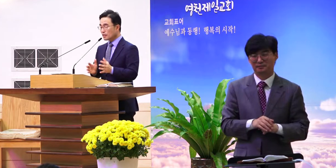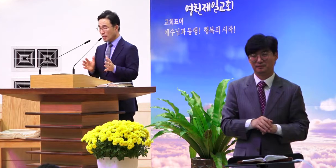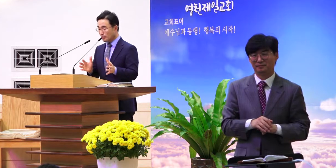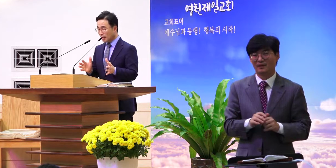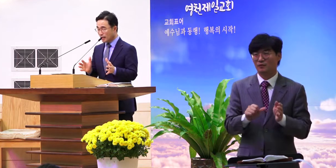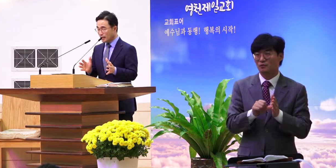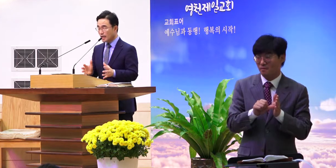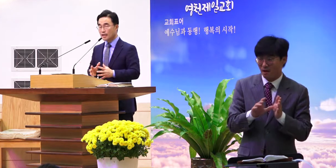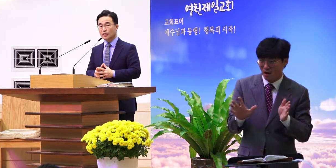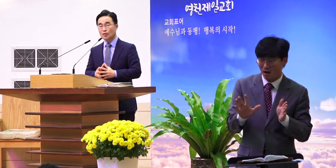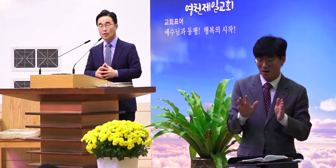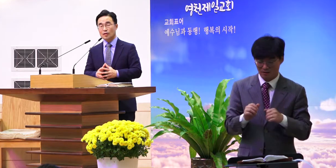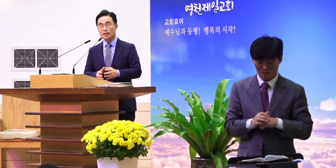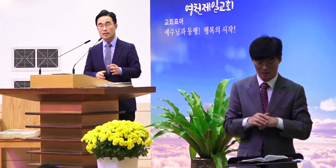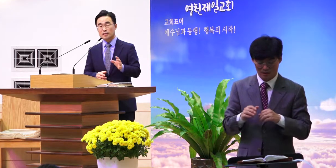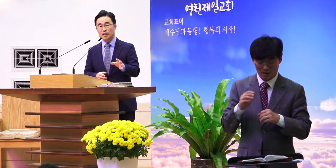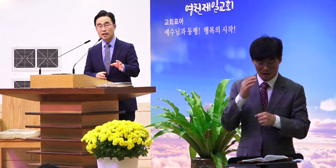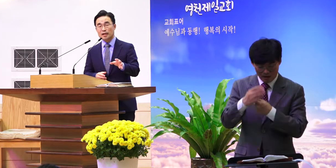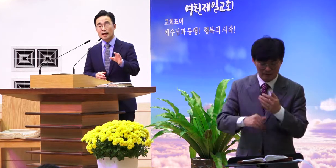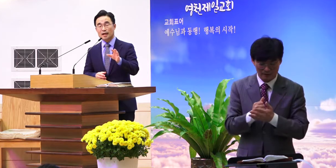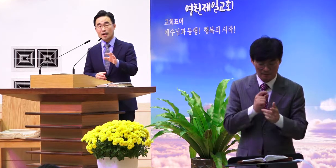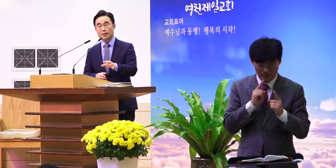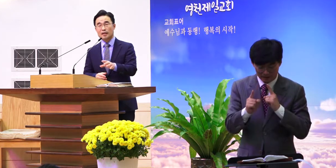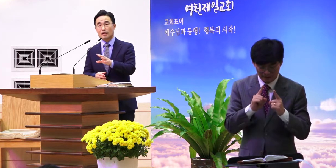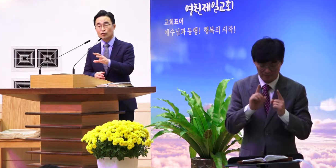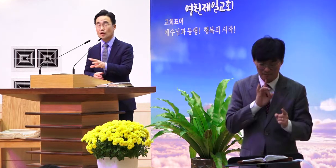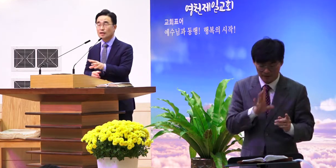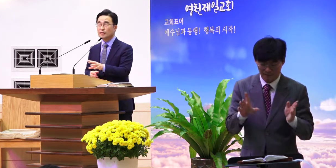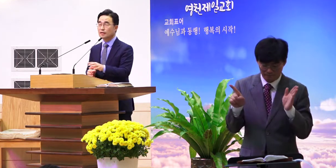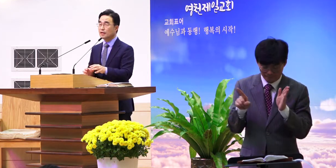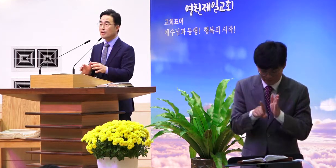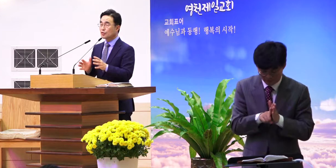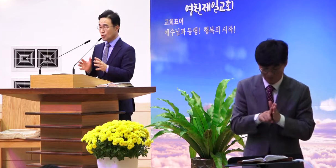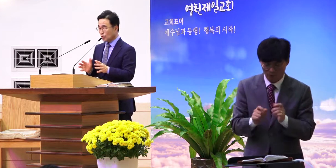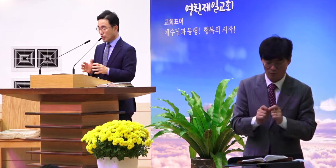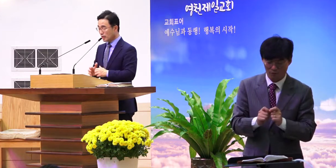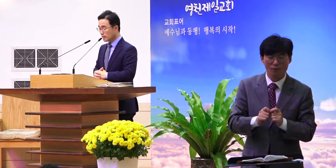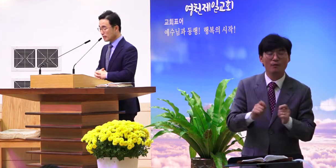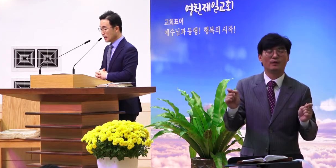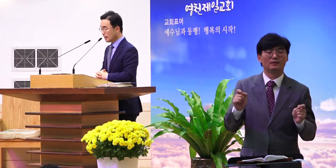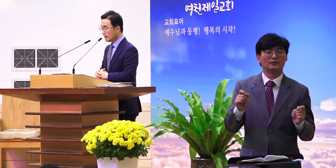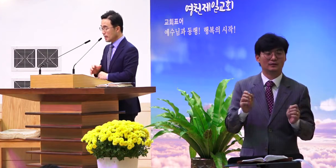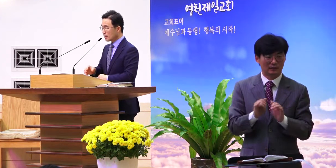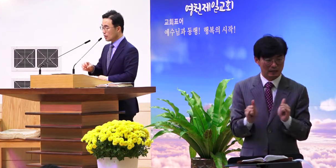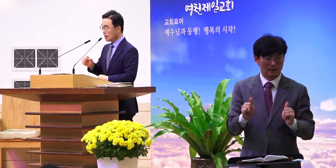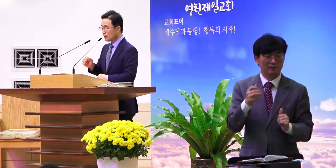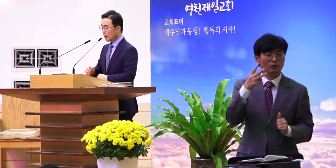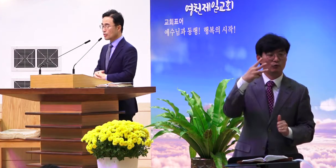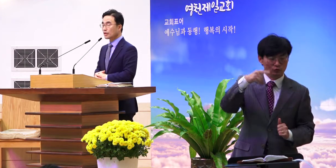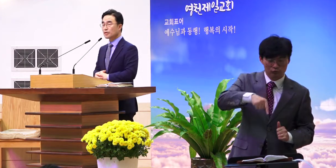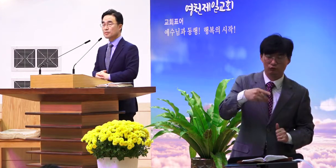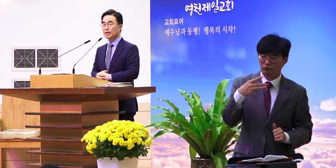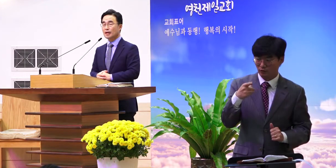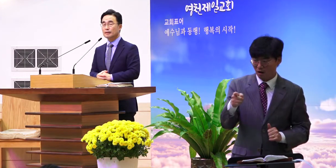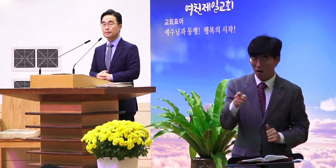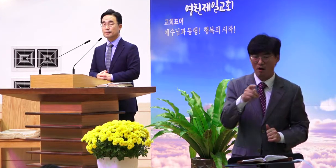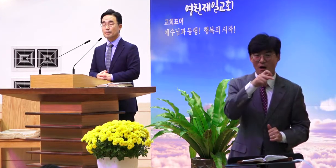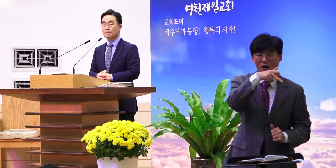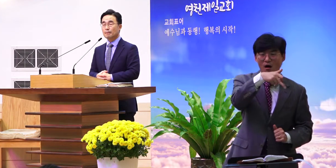같은 그런 사람들의 이야기이고 츠빙글이나 칼빈이나 루터 같은 종교개혁자들의 이야기와 바로 그런